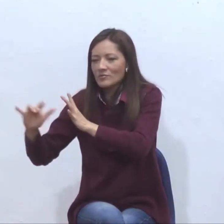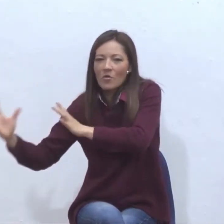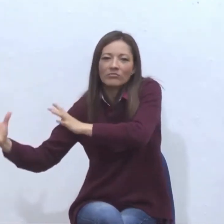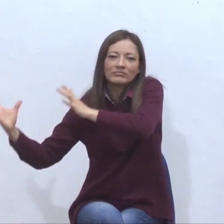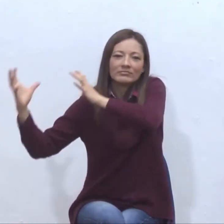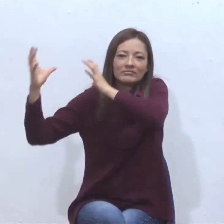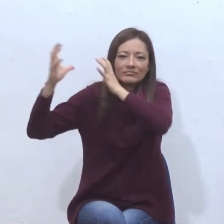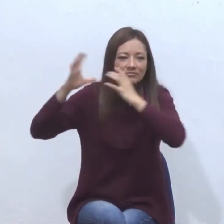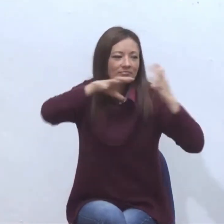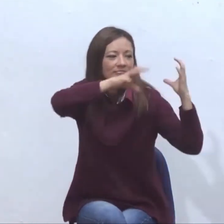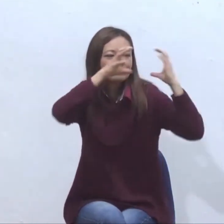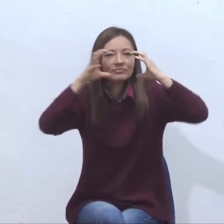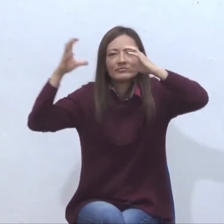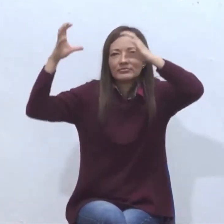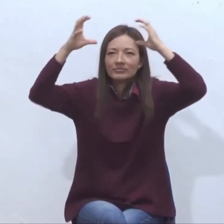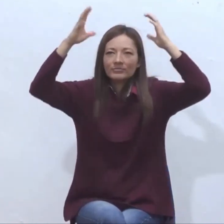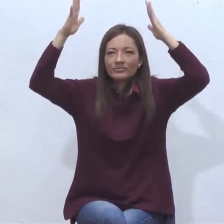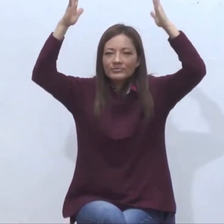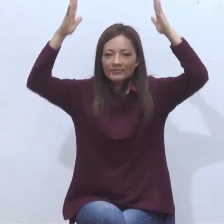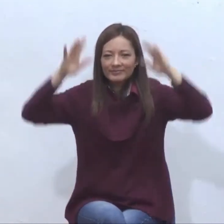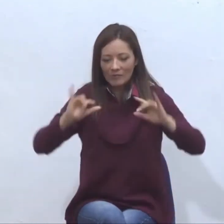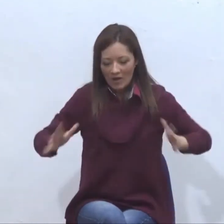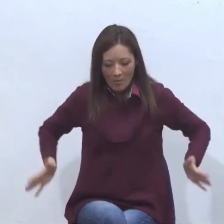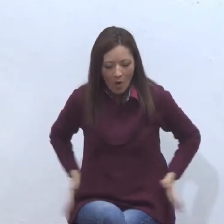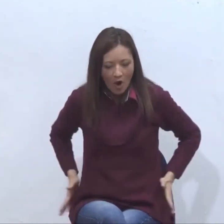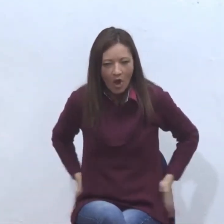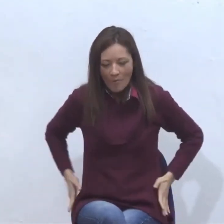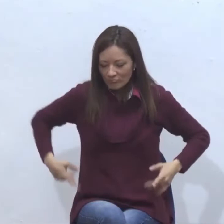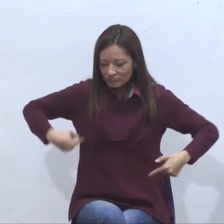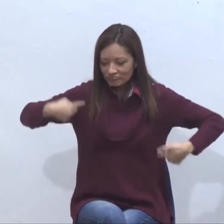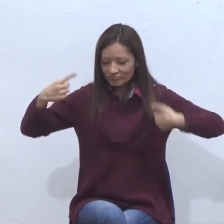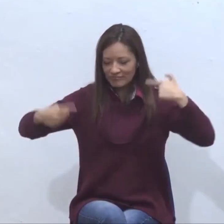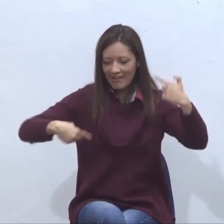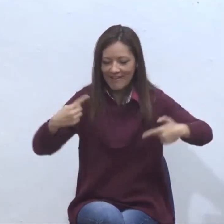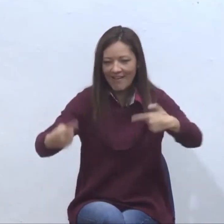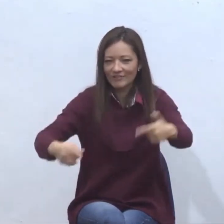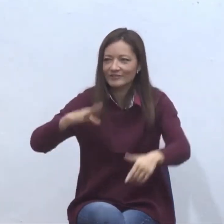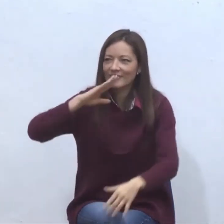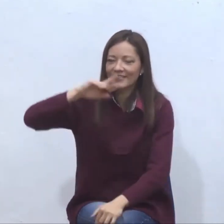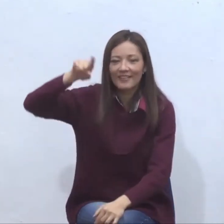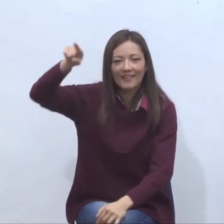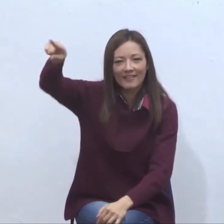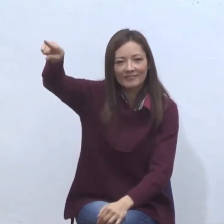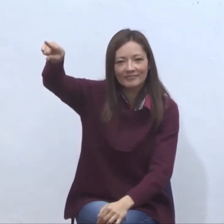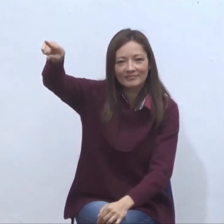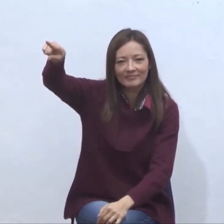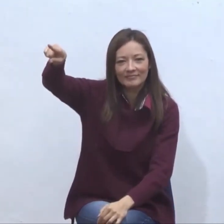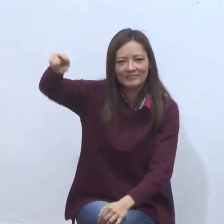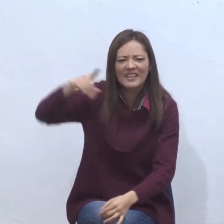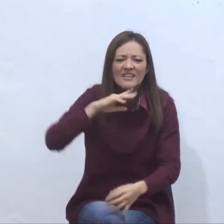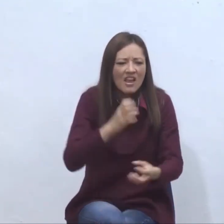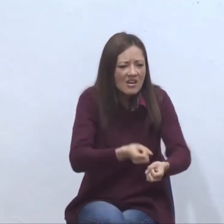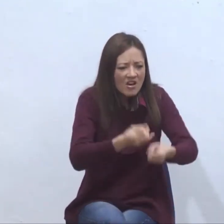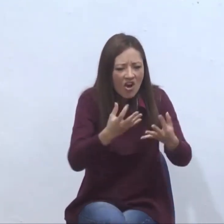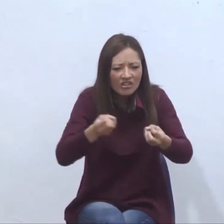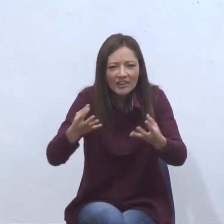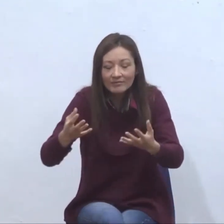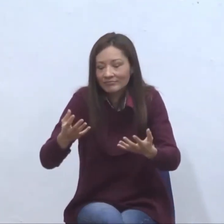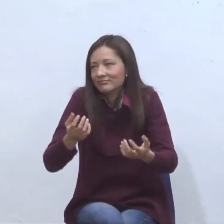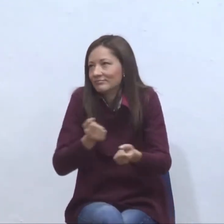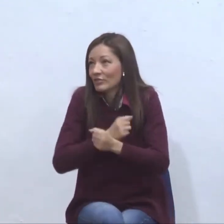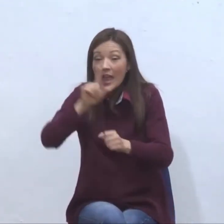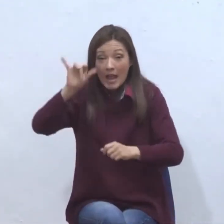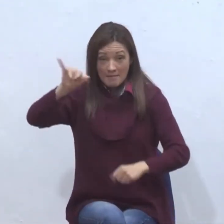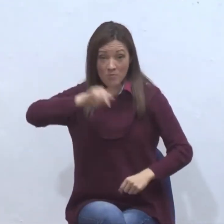Jesús. Hemos salido de sus lomos. ¿Quién contará su generación? ¿Quién? ¿Quién la va a contar? Él no tuvo